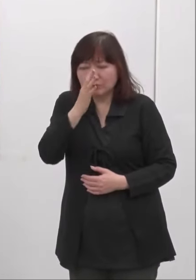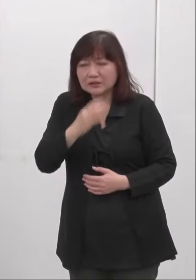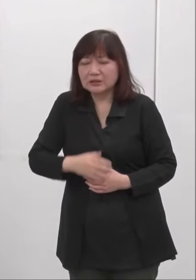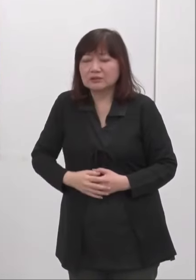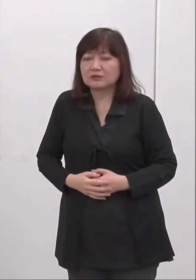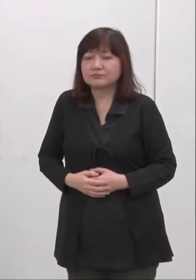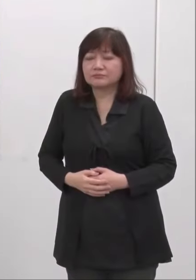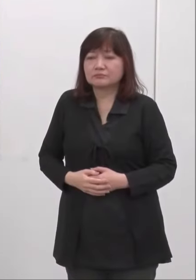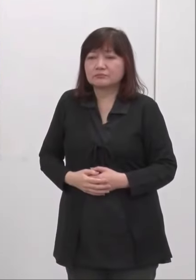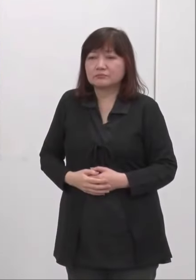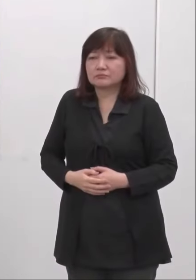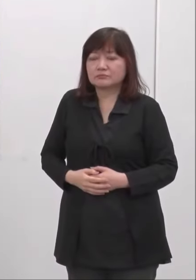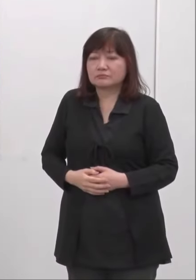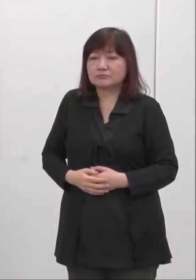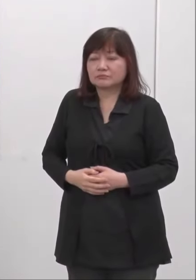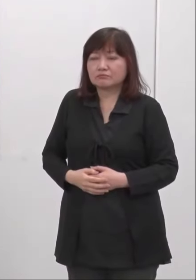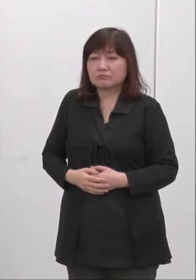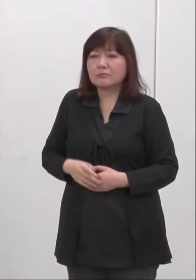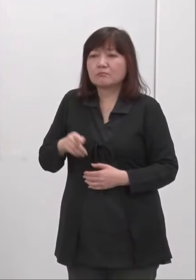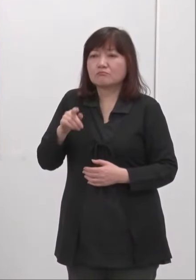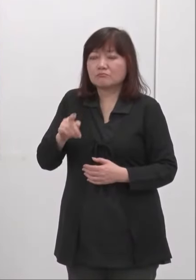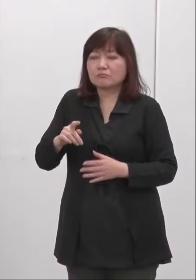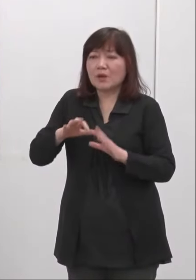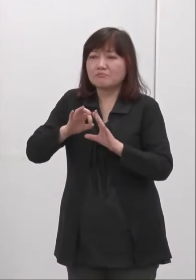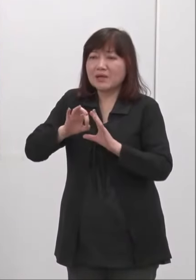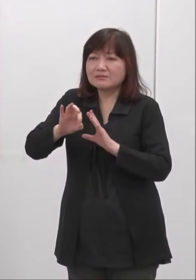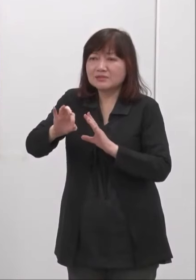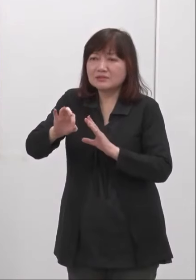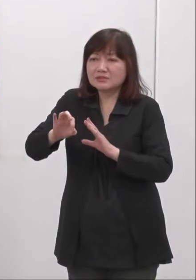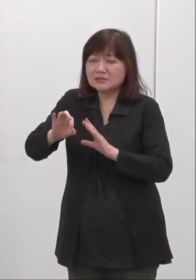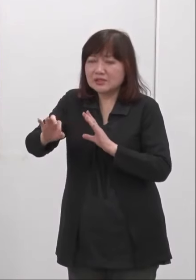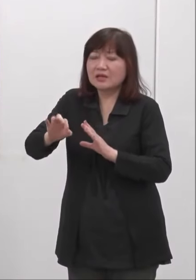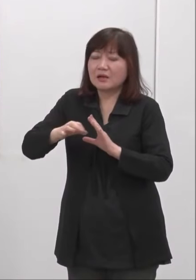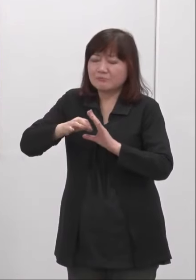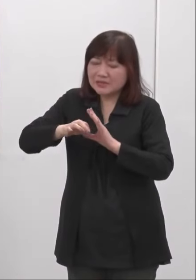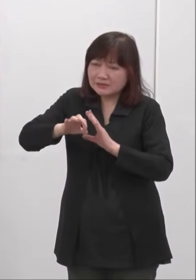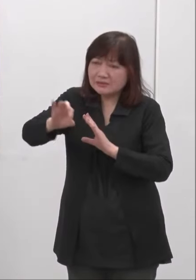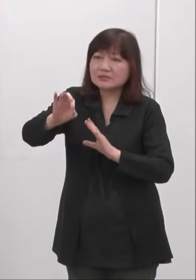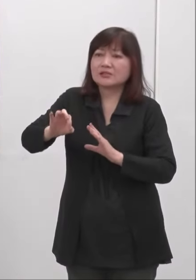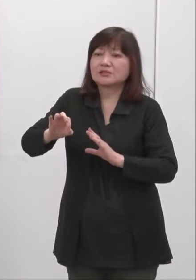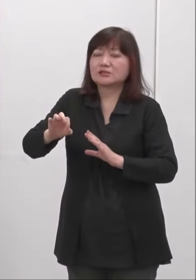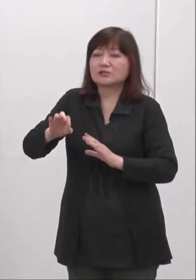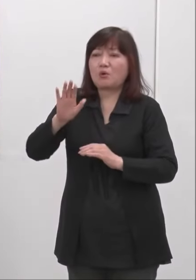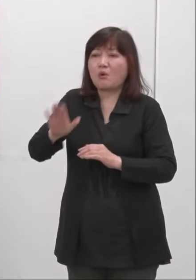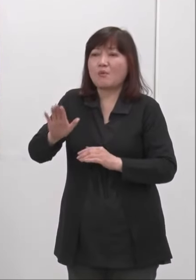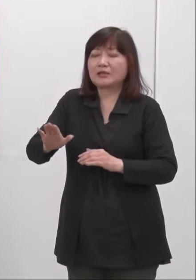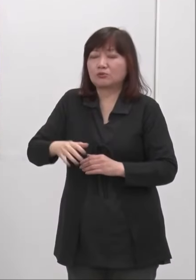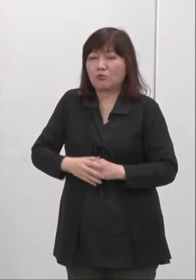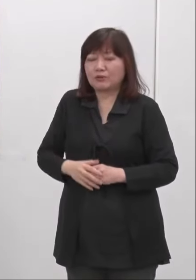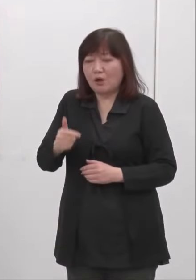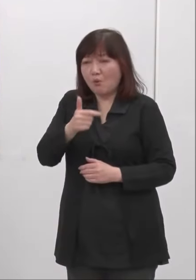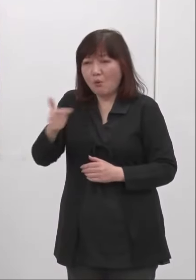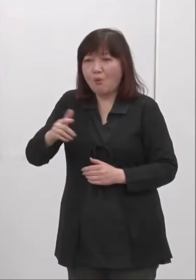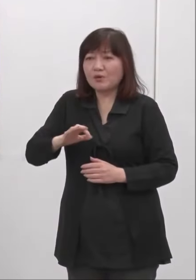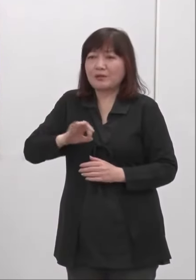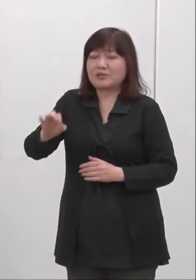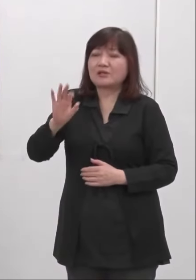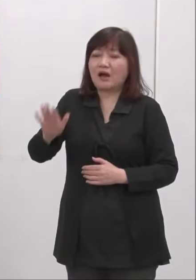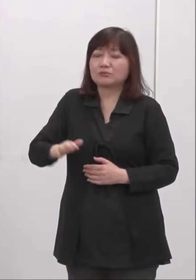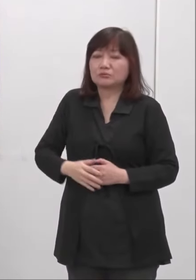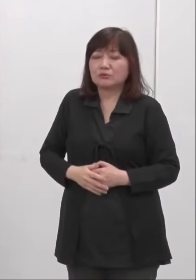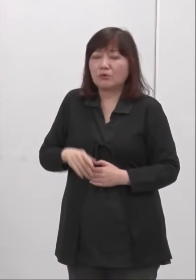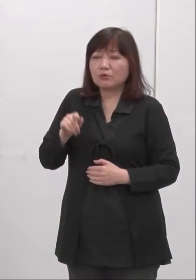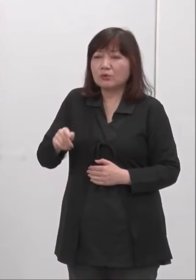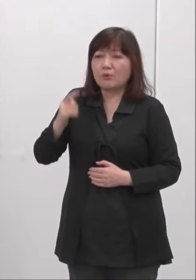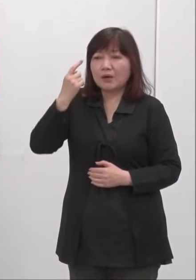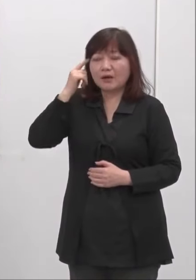も あそこは非常に大きなメッセージを発信する場なんです、大阪ヘルスケアパビリオンで。でそこで考えてくれてる皆